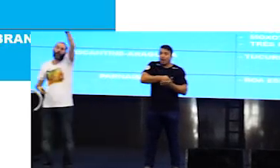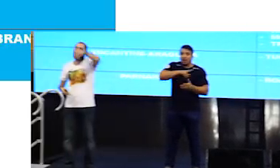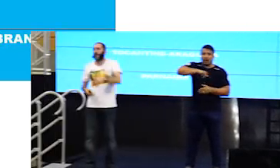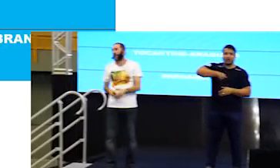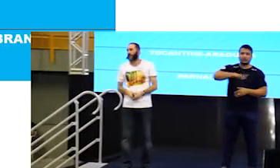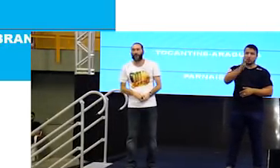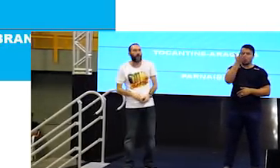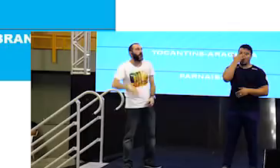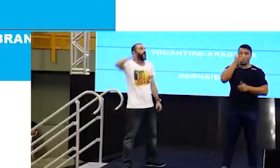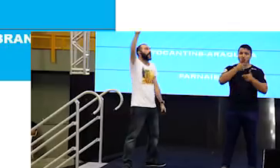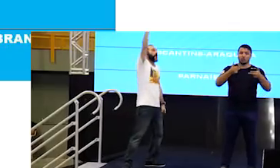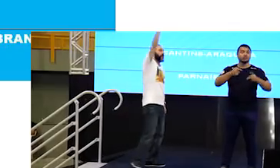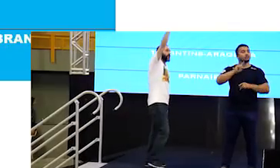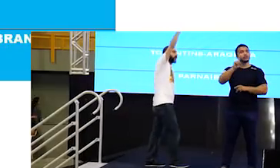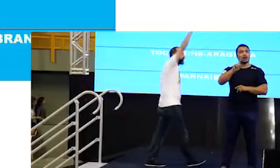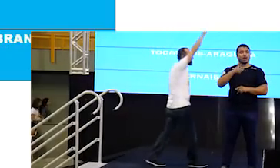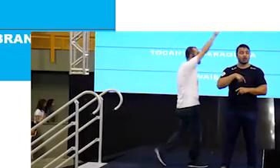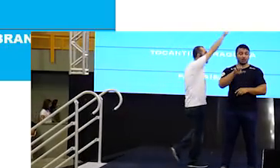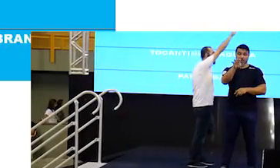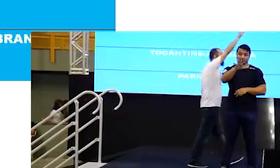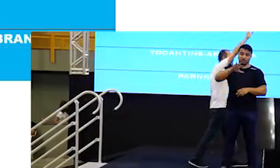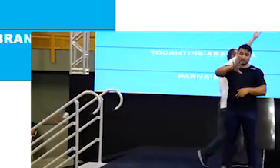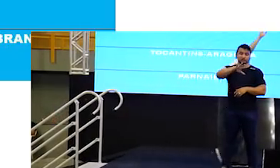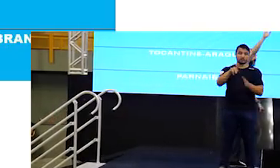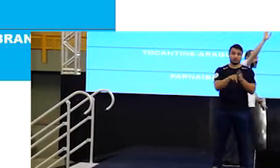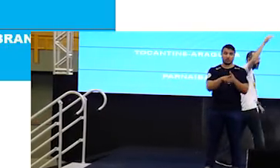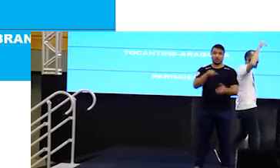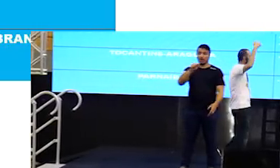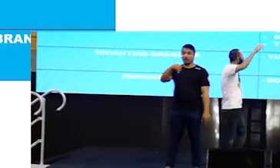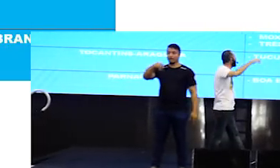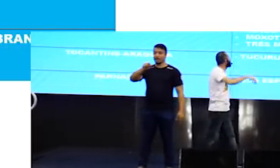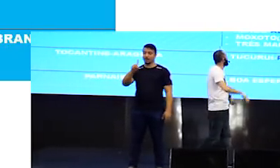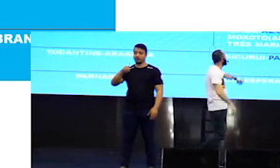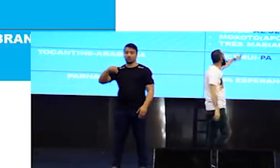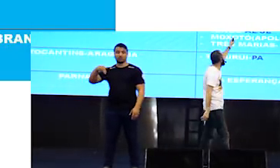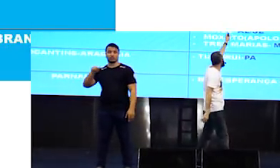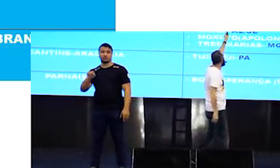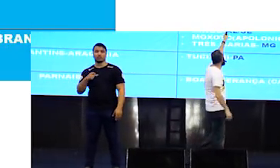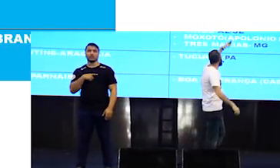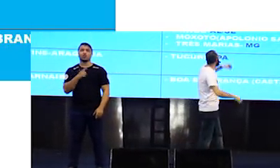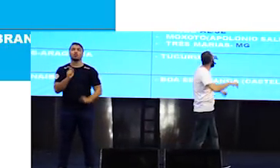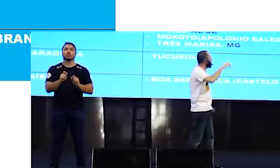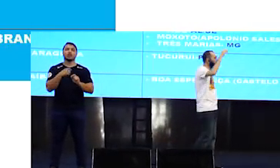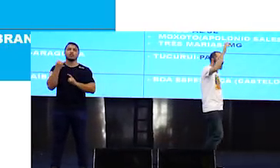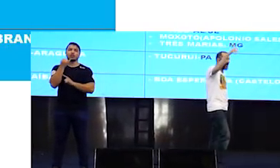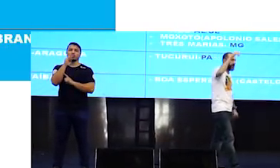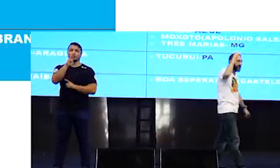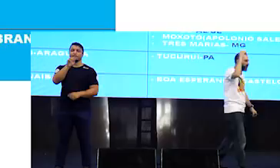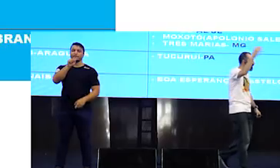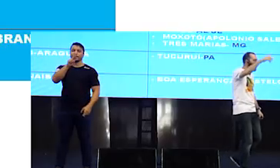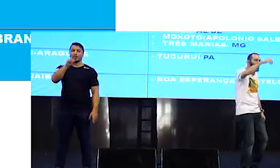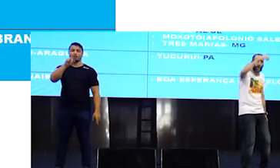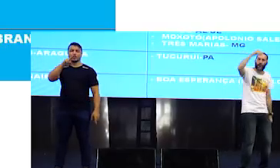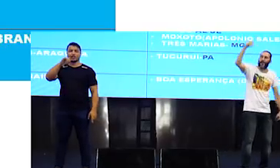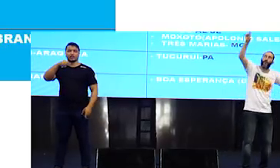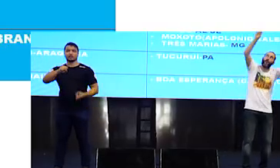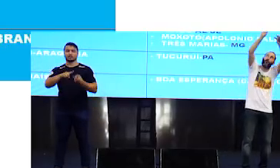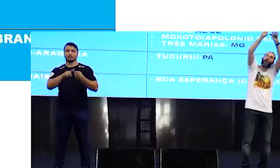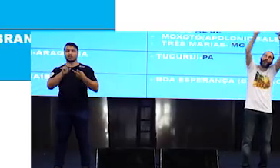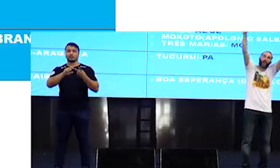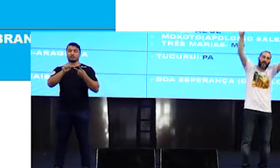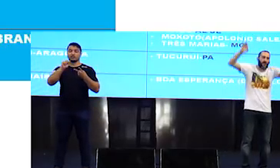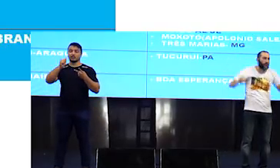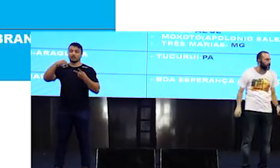você decore. Professor, região da bacia do Amazonas, o que eu tenho lá de importante? Balbina, Jirau, Santo Antônio,